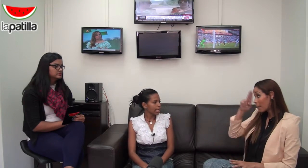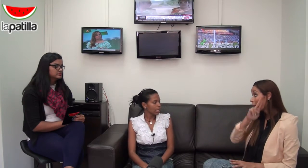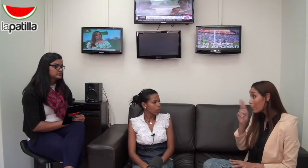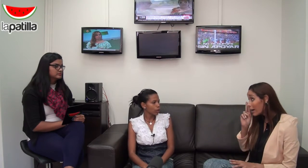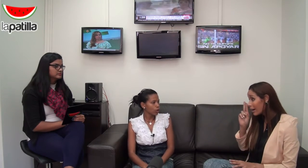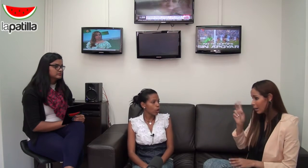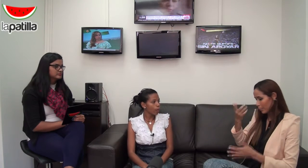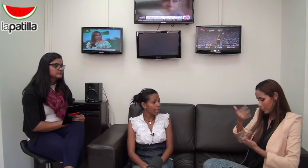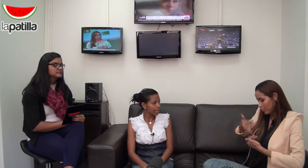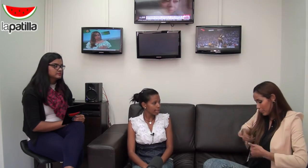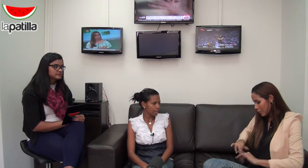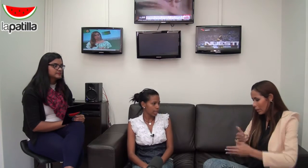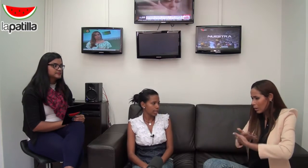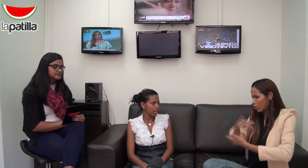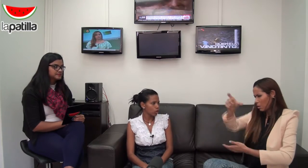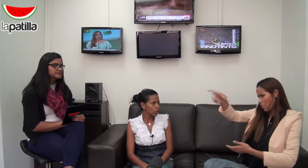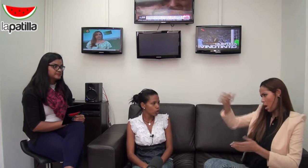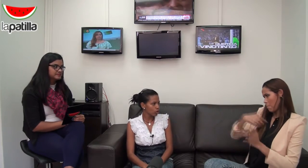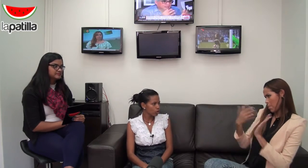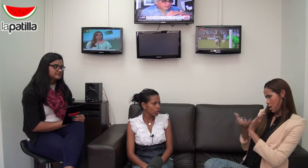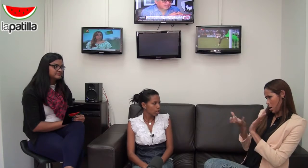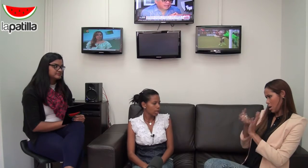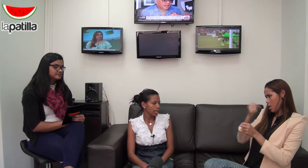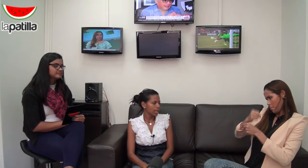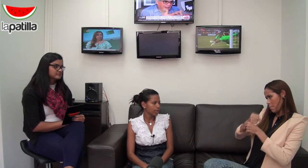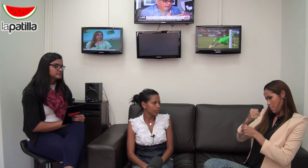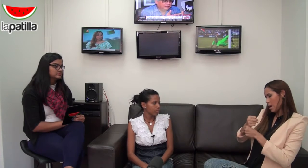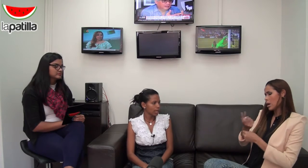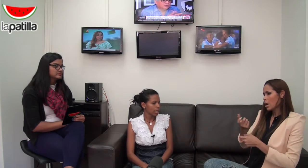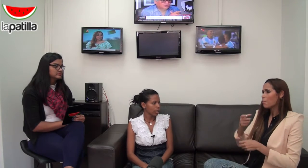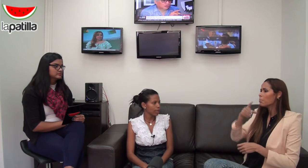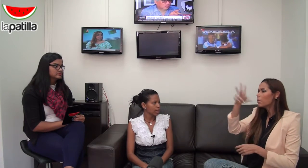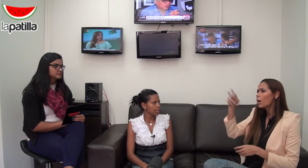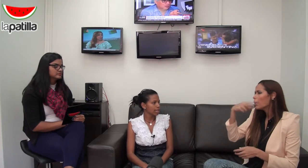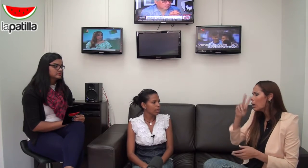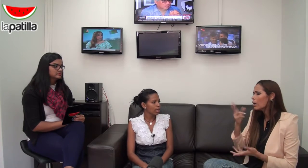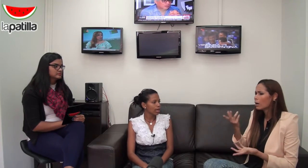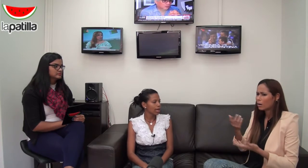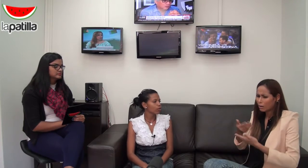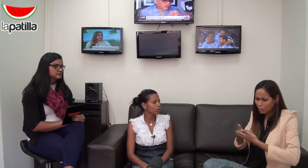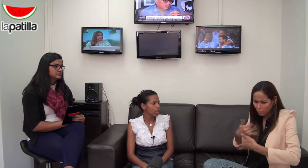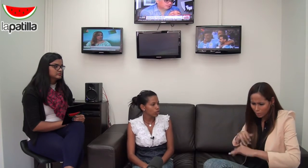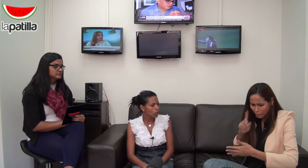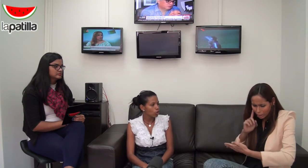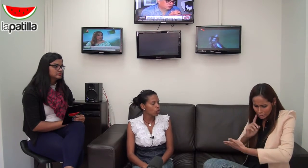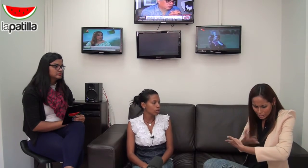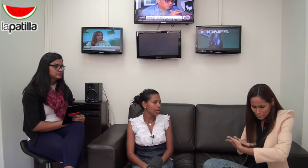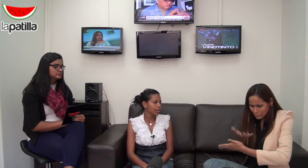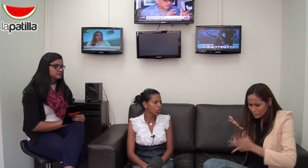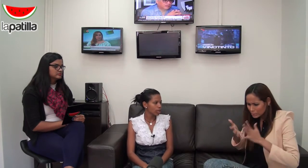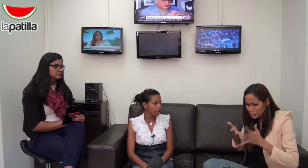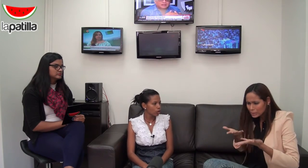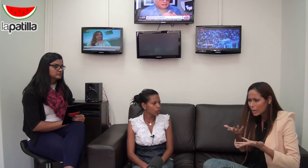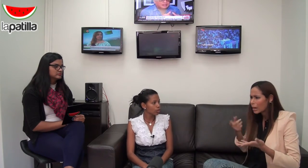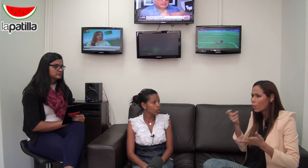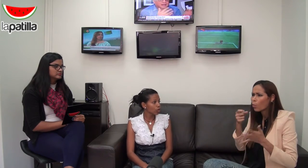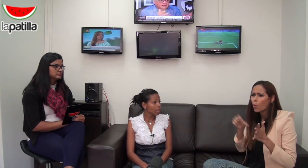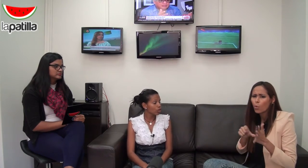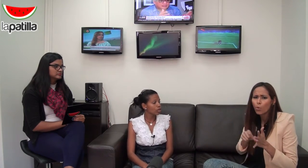Bueno, los padres de hijos sordos que pertenecen a la fundación o tal vez no tengan conocimiento de ellos, se